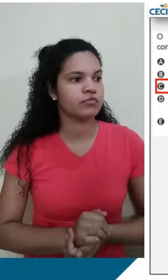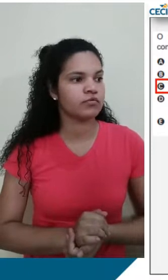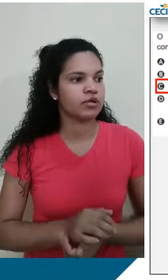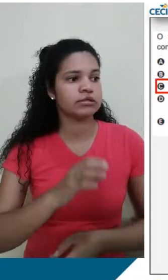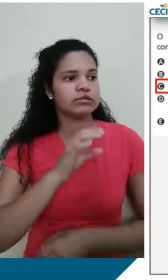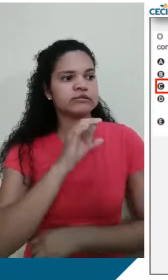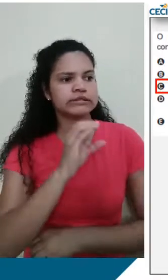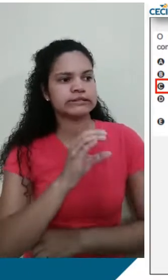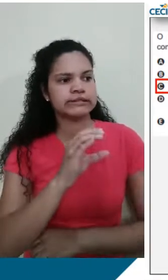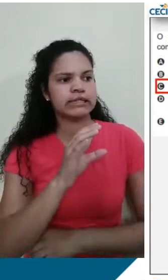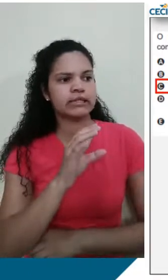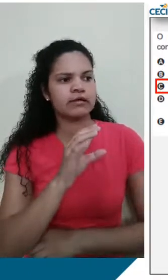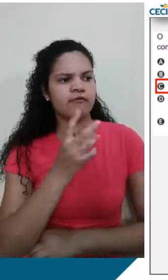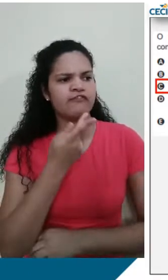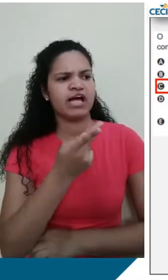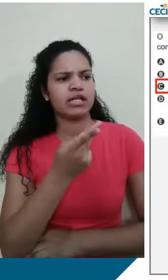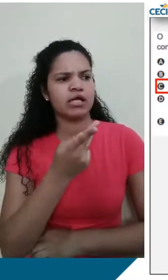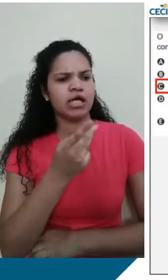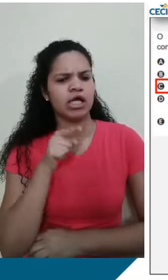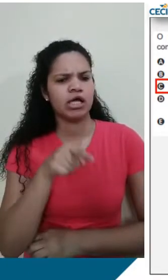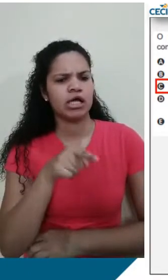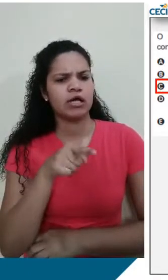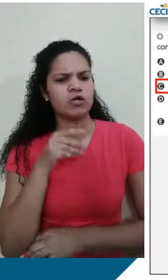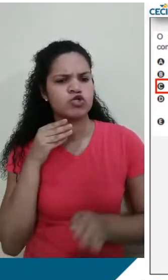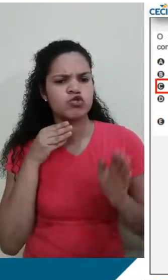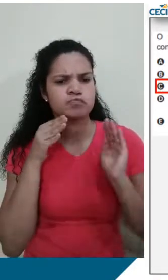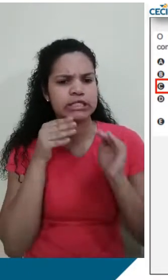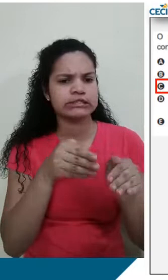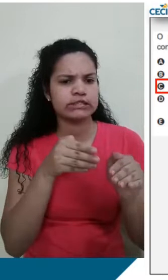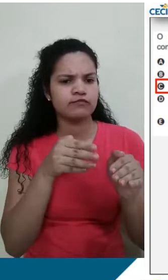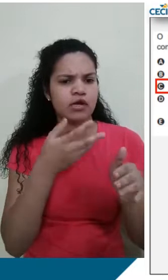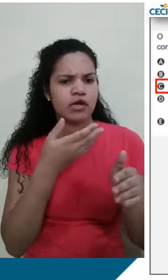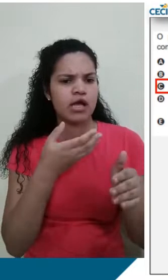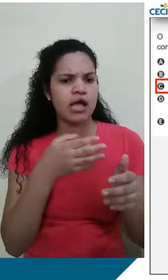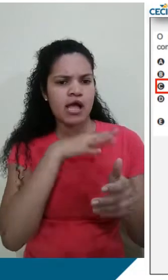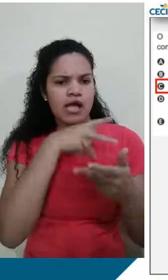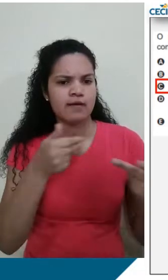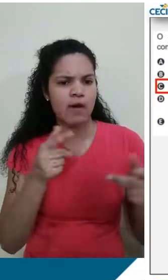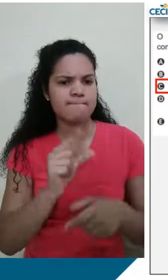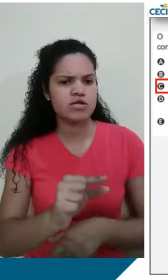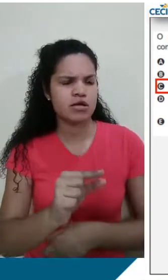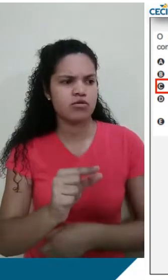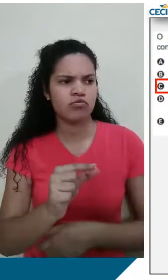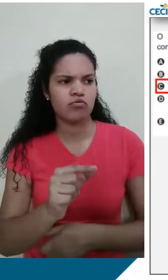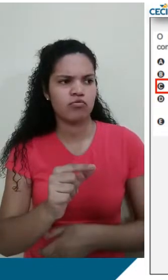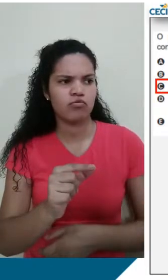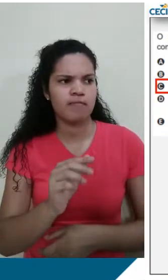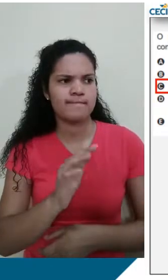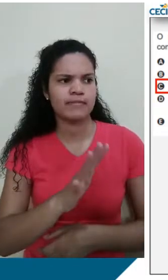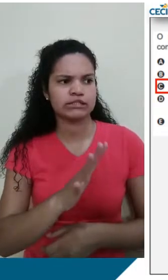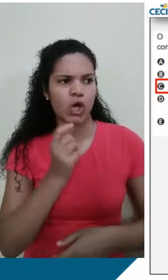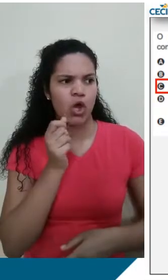diz também que os peixes predaram especialmente animais pequenos. Em áreas com tela, fora da ação